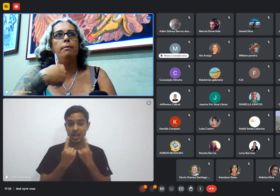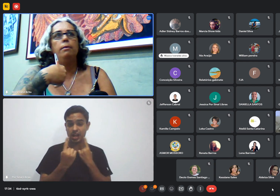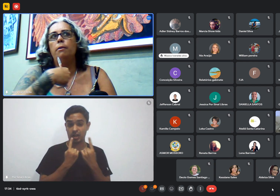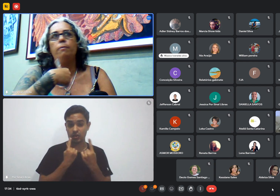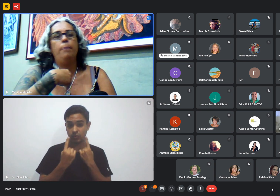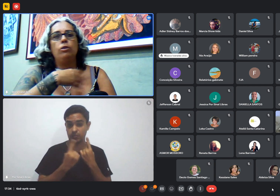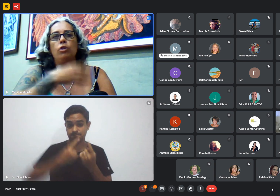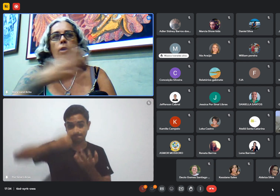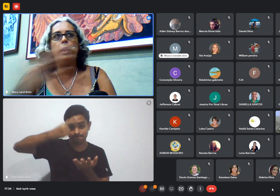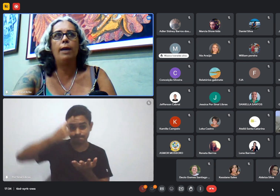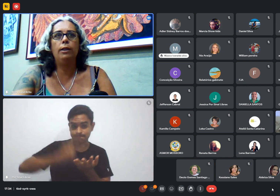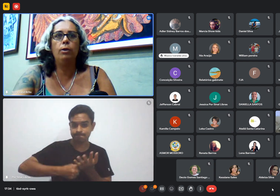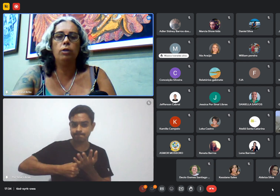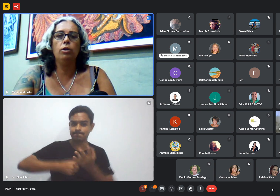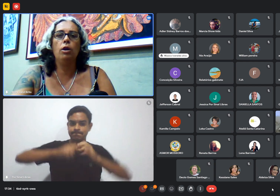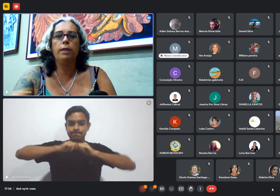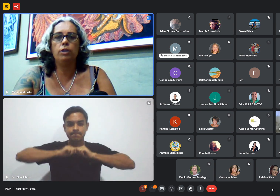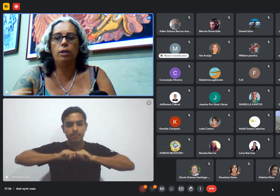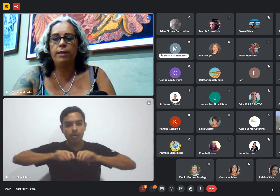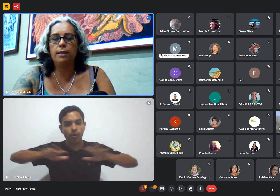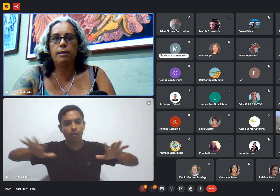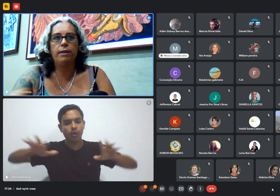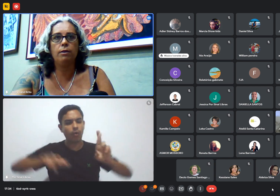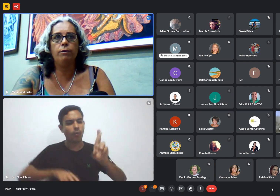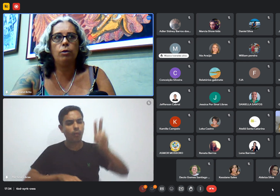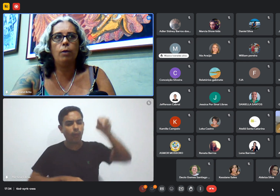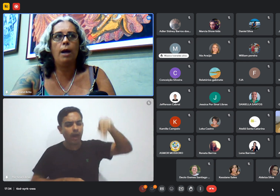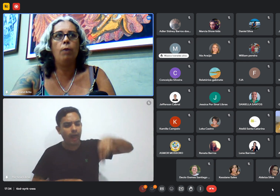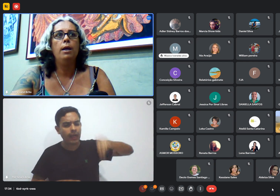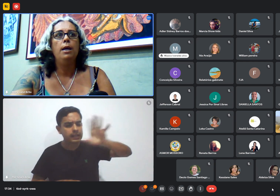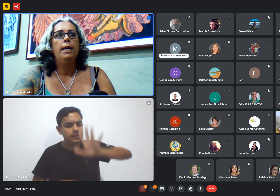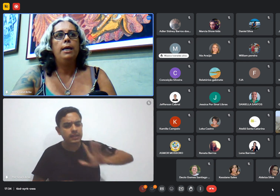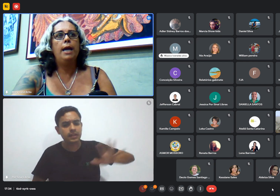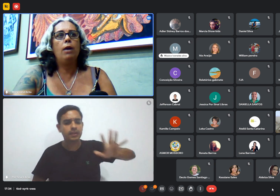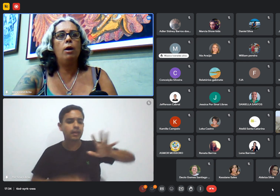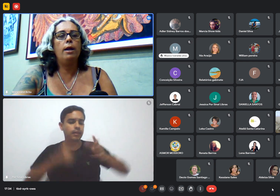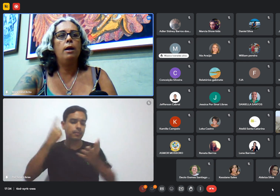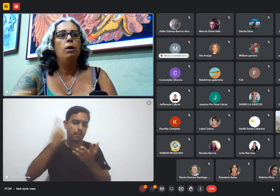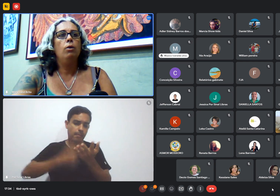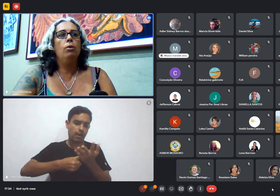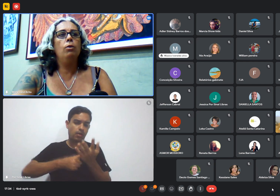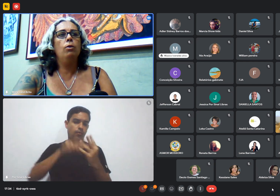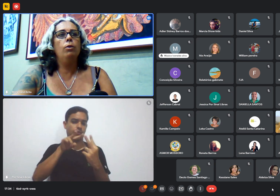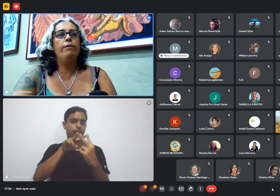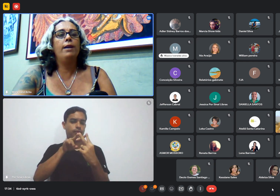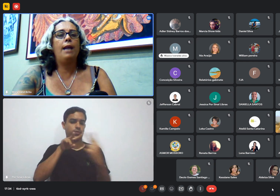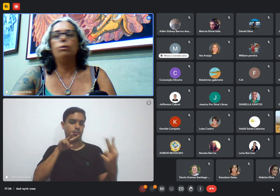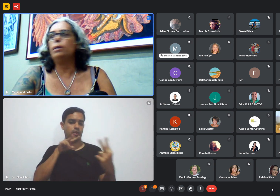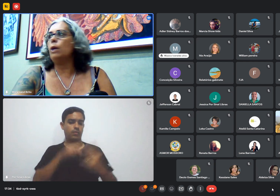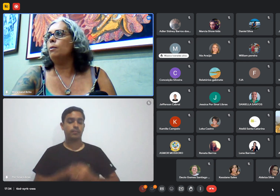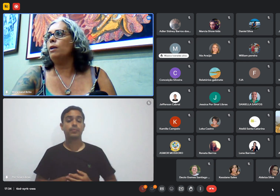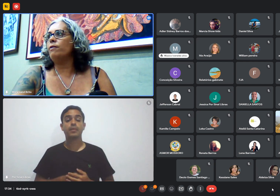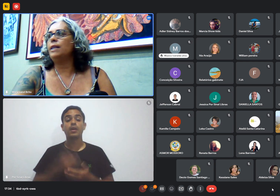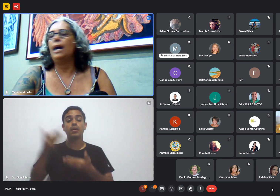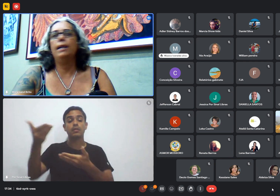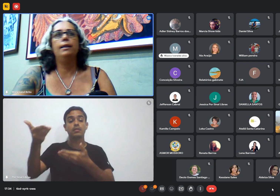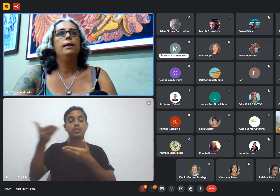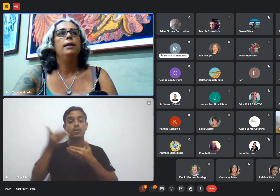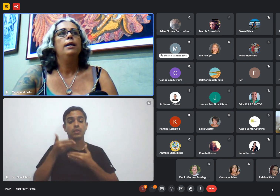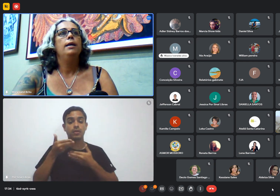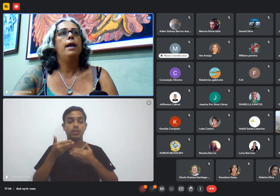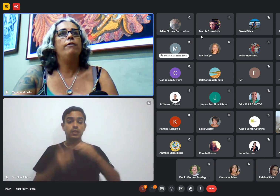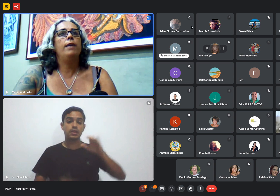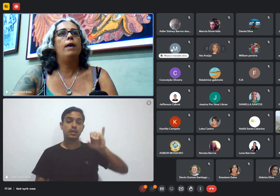em pessoas de qualquer lugar do Rio Grande do Norte, a gente fez essa versão virtual. E agora o Ivanaldo está com a mão